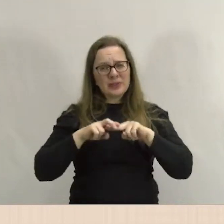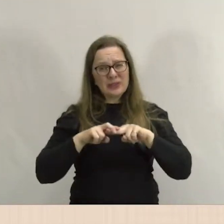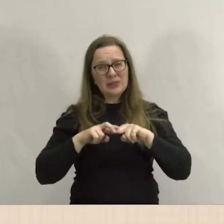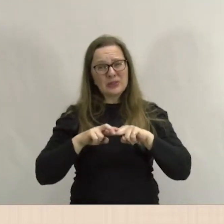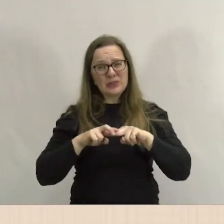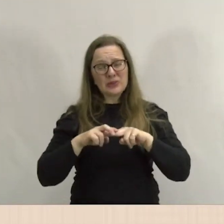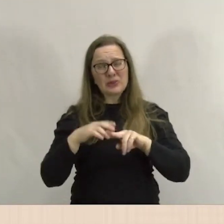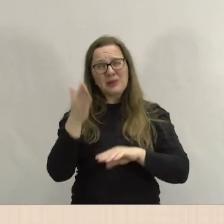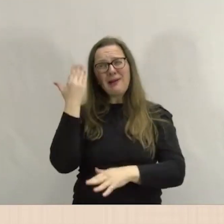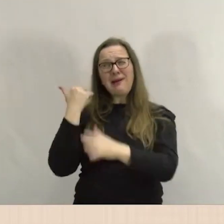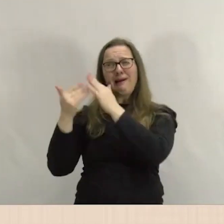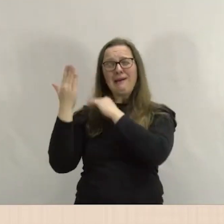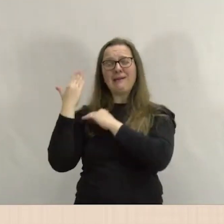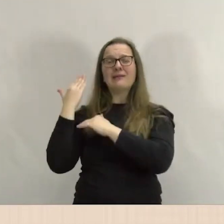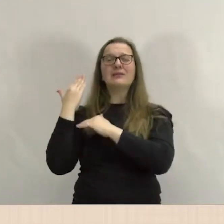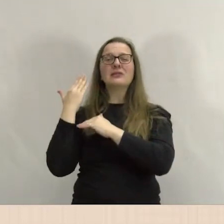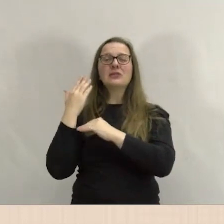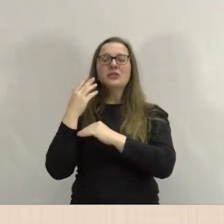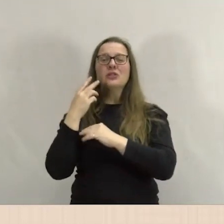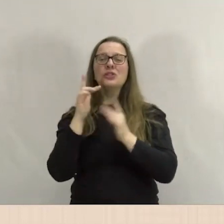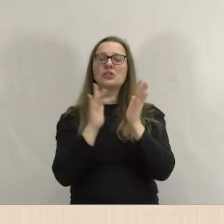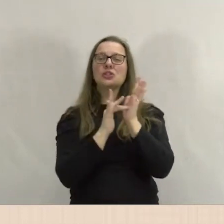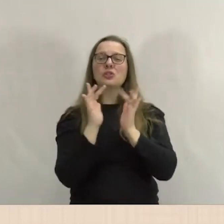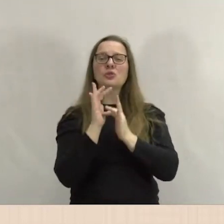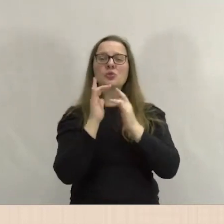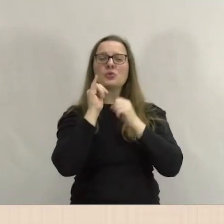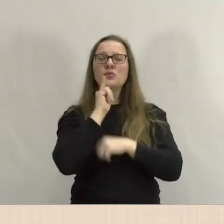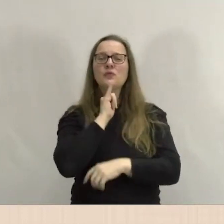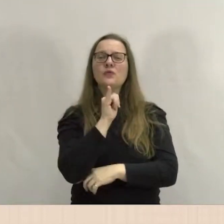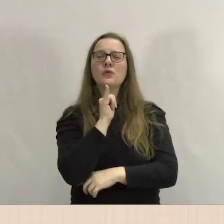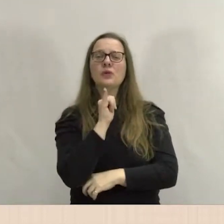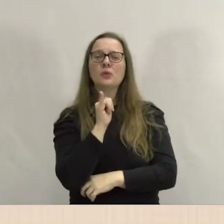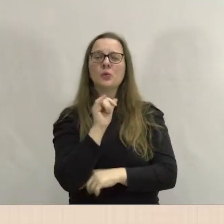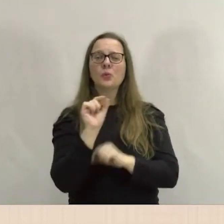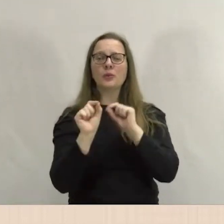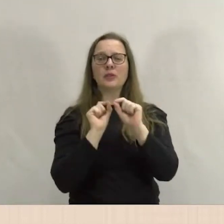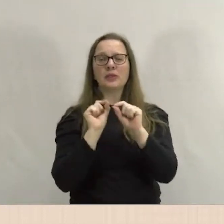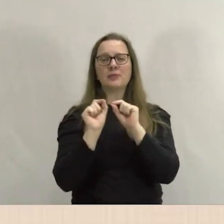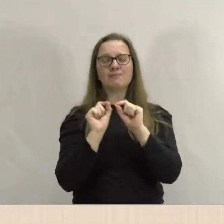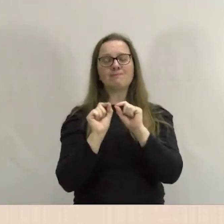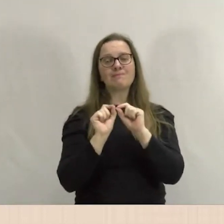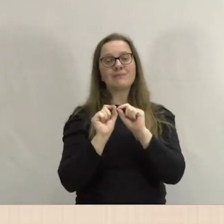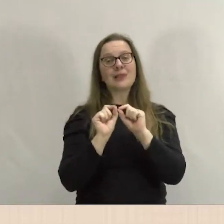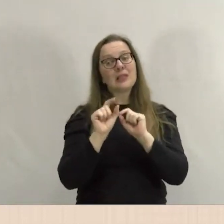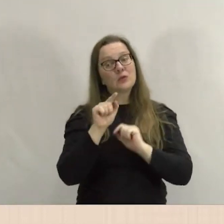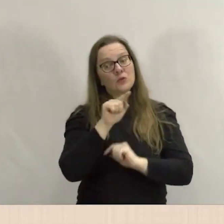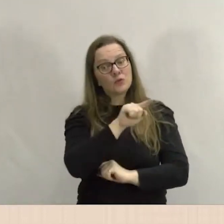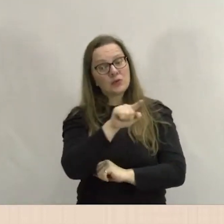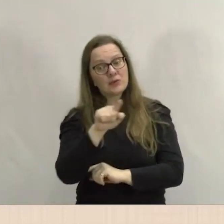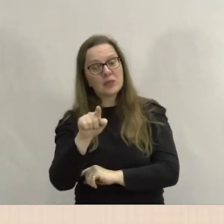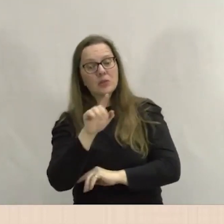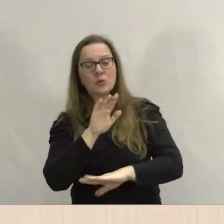abandonasse o teu primeiro amor. É por causa dessas coisas, dessas perturbações. Aí a igreja em